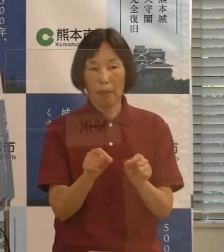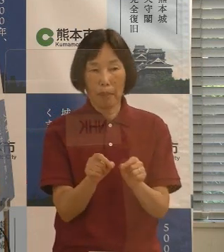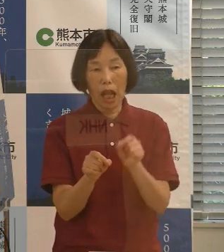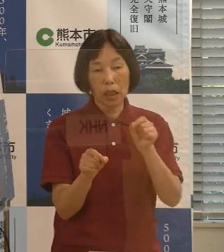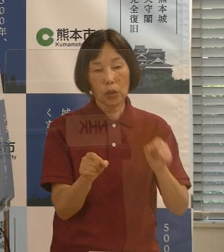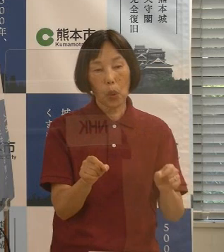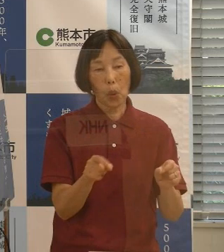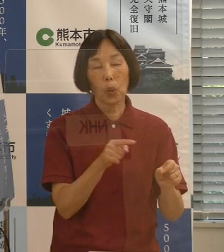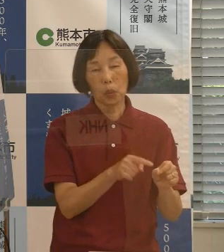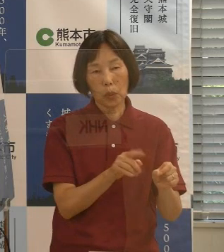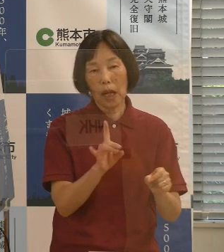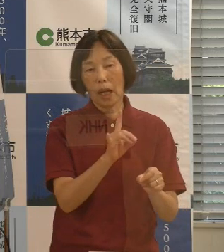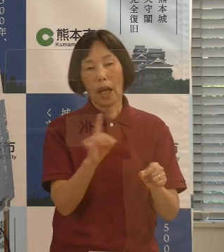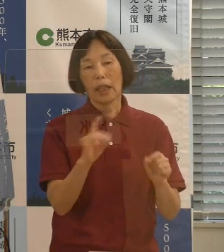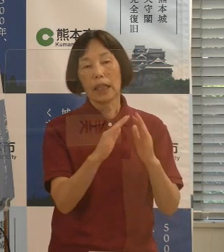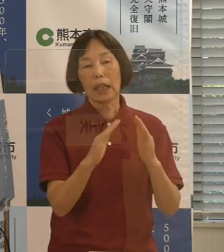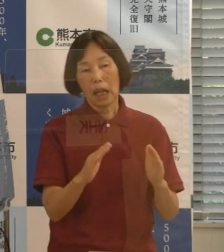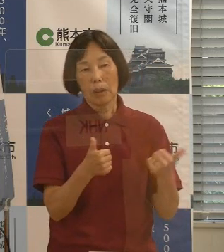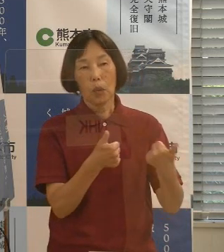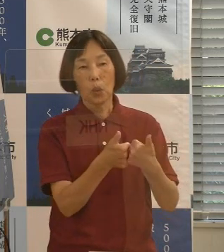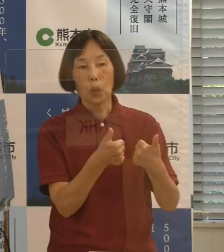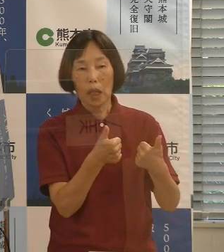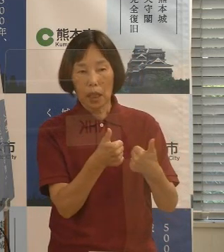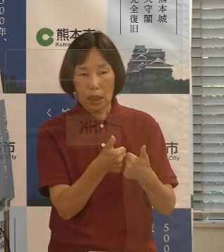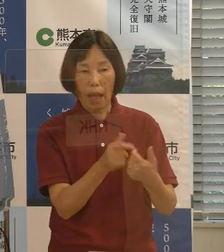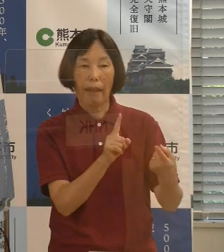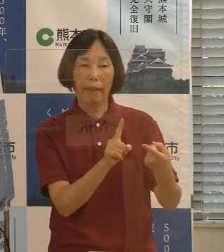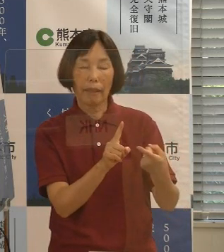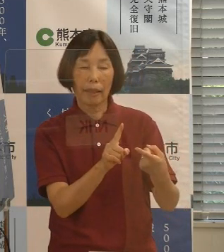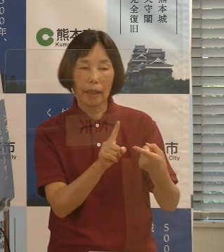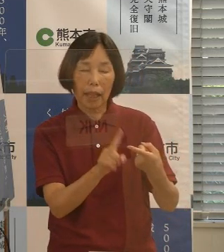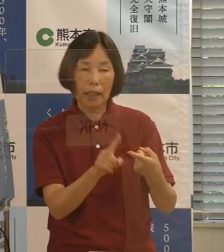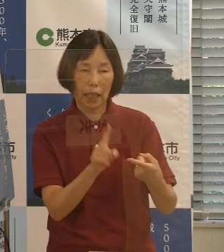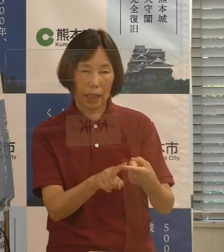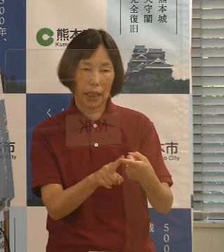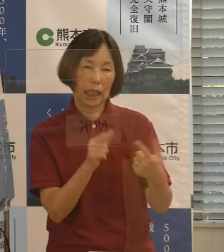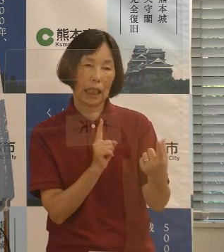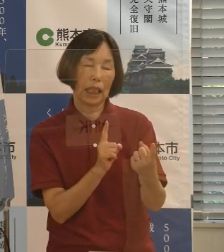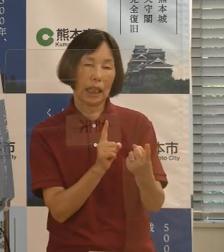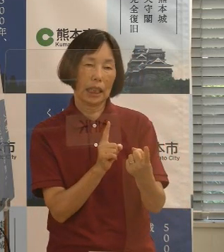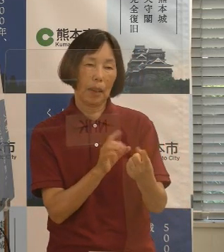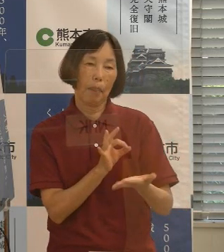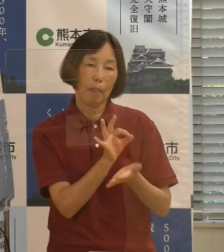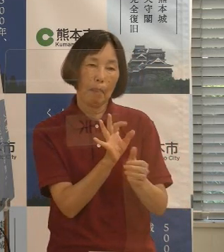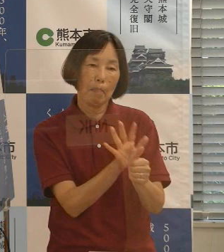ね、まあ、議会にもご相談をしながら対応を適切に取っていきたいというふうに考えています。